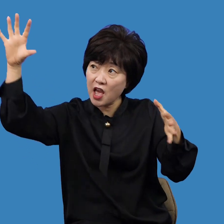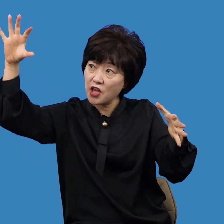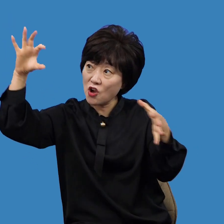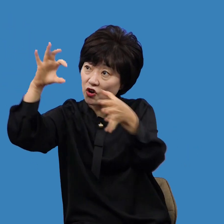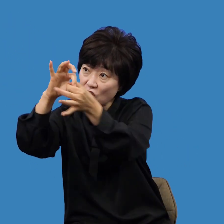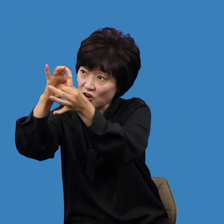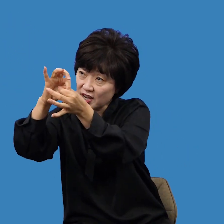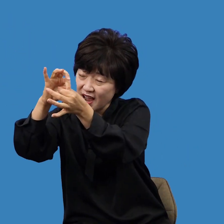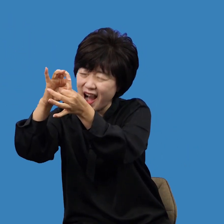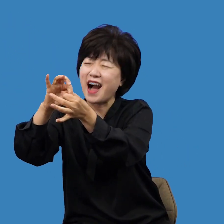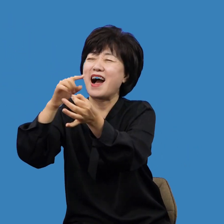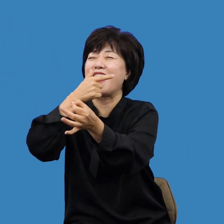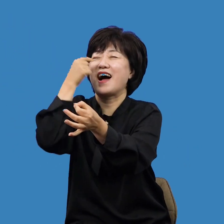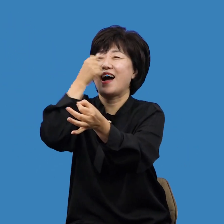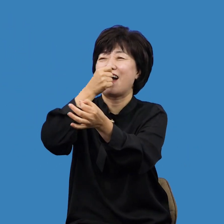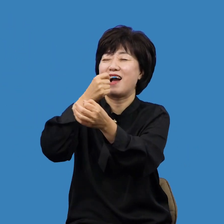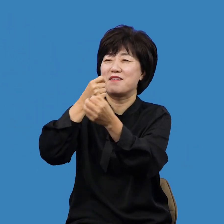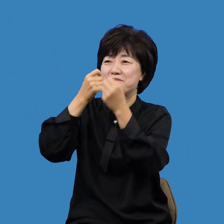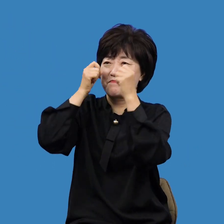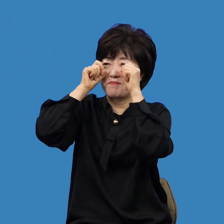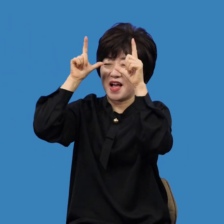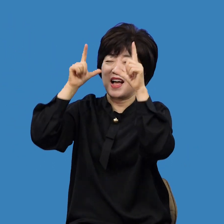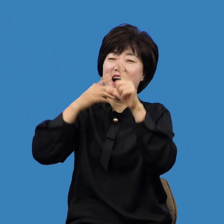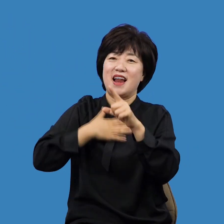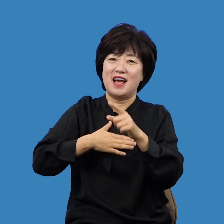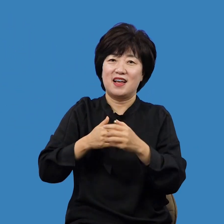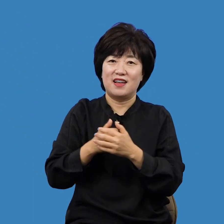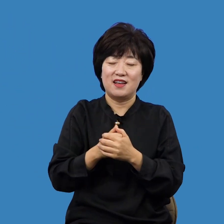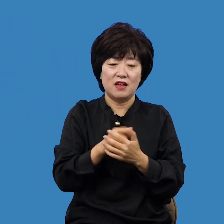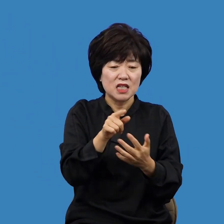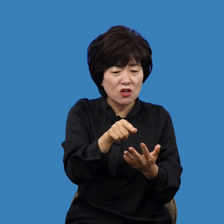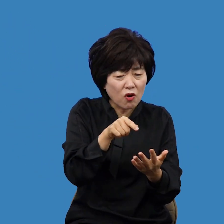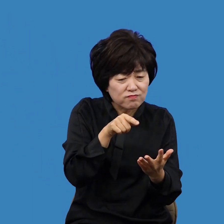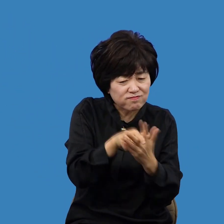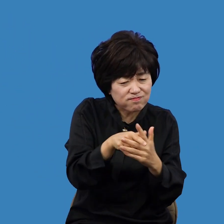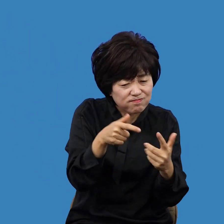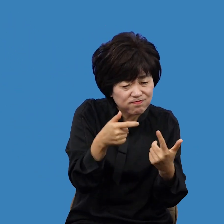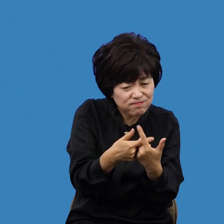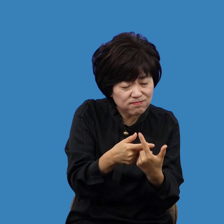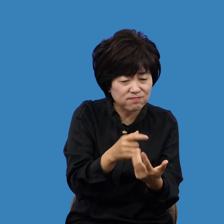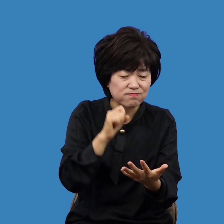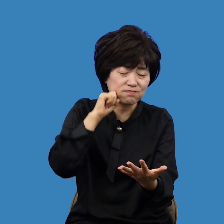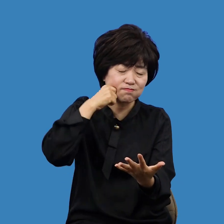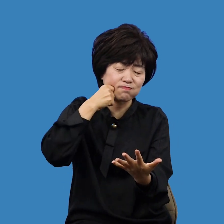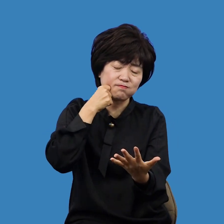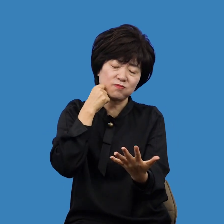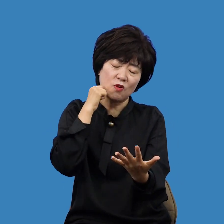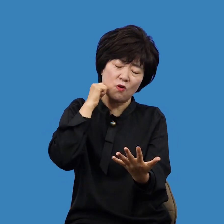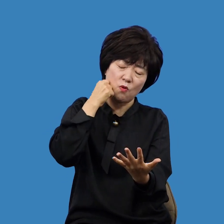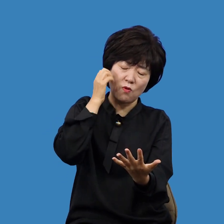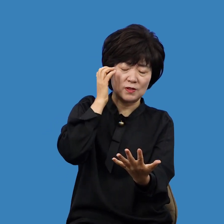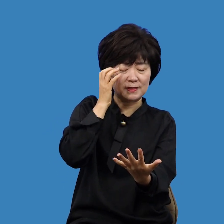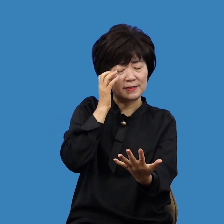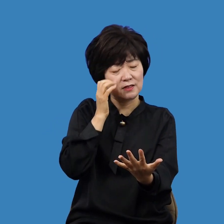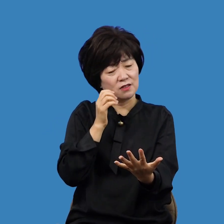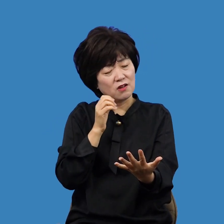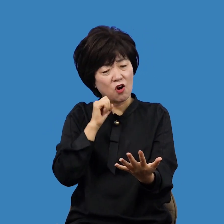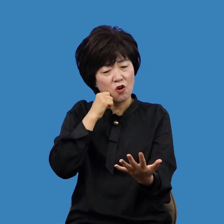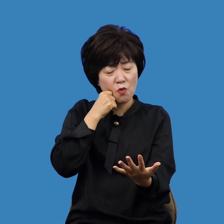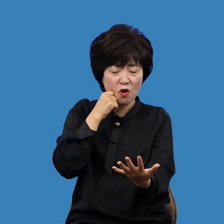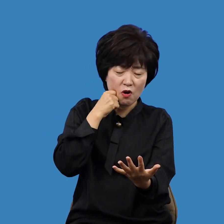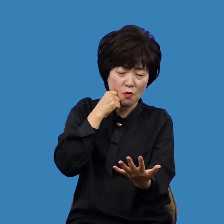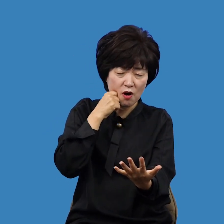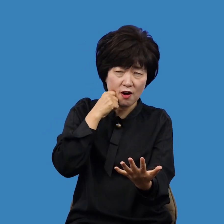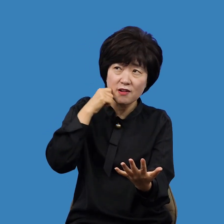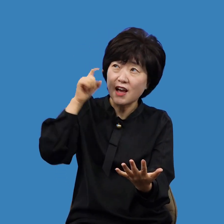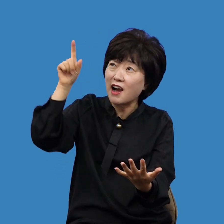이해가 되는 거잖아요. 이해가 되시죠? 그러니까 뭔가를 이해한다고 할 땐 그것을 설명할 수 있는 설명이 이만큼 있어. 그 설명하고